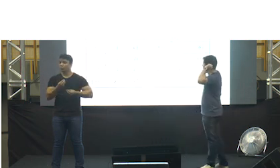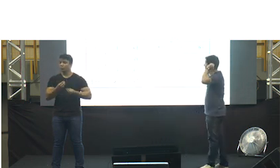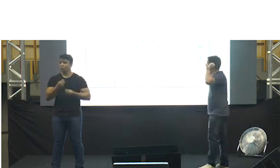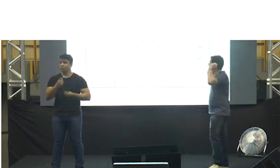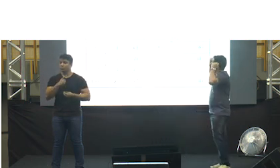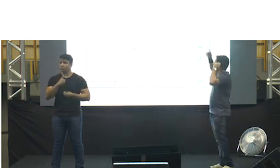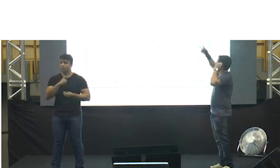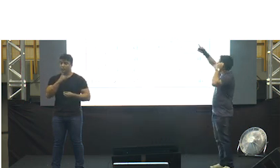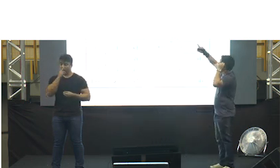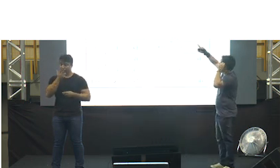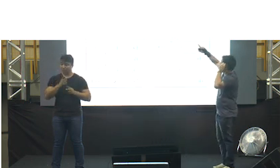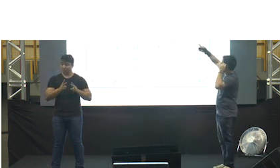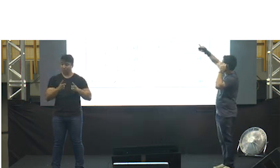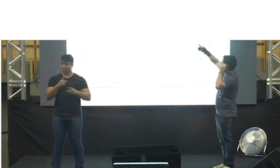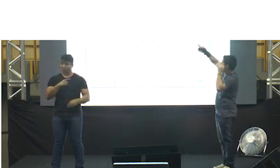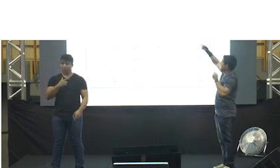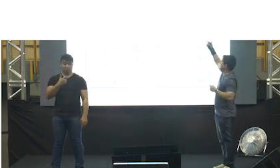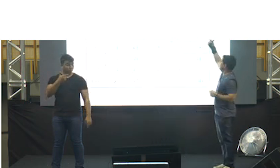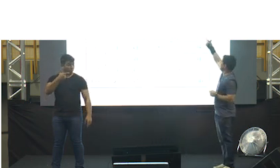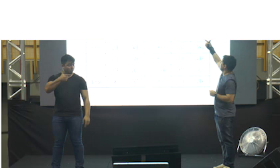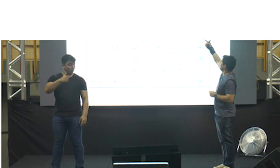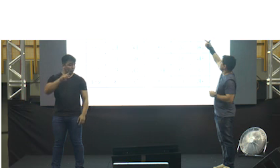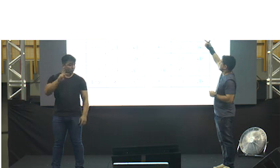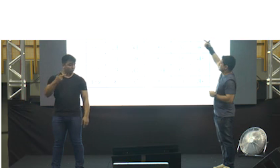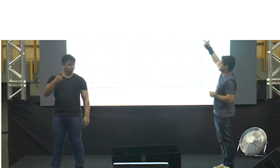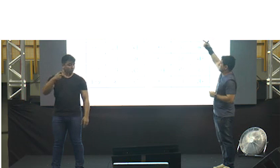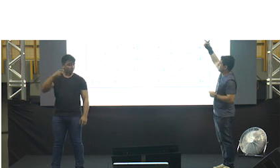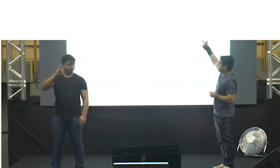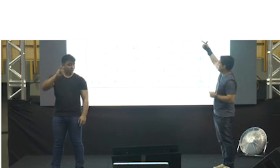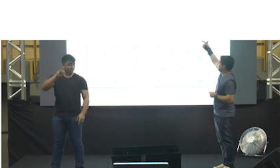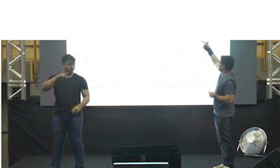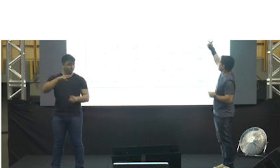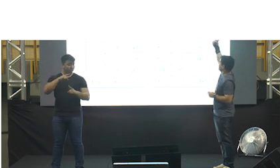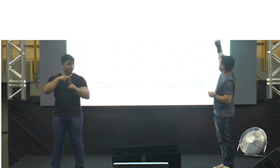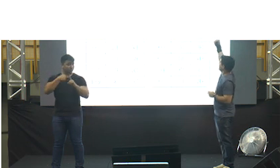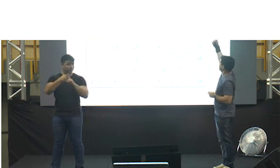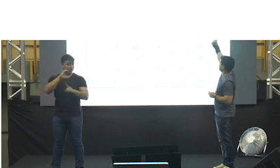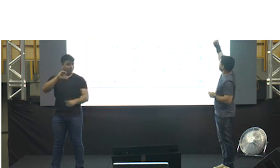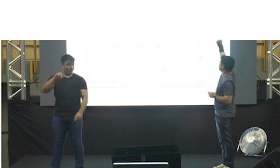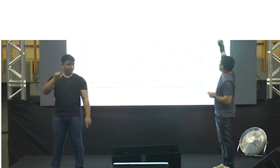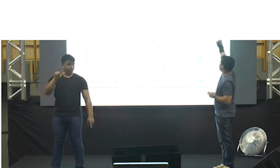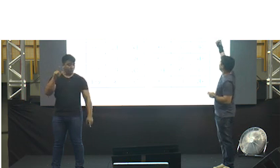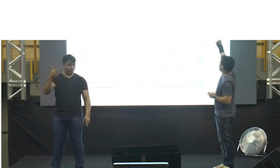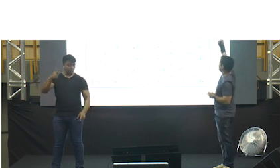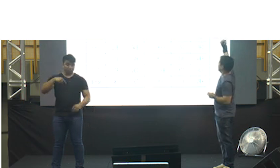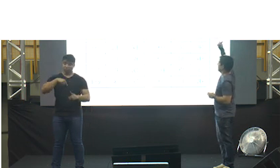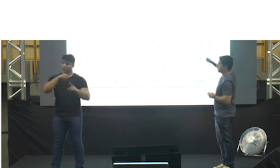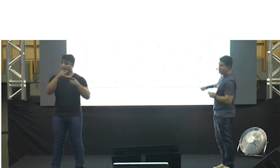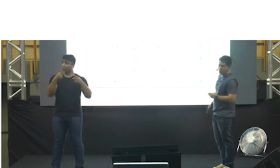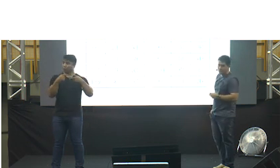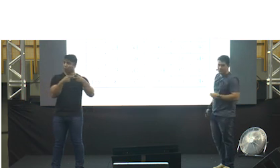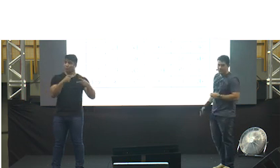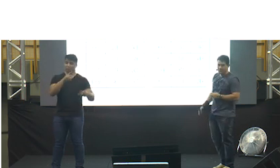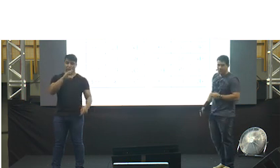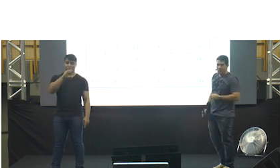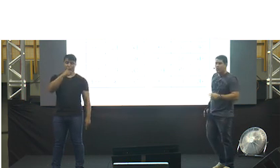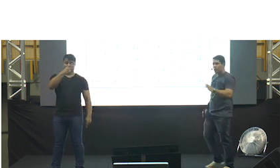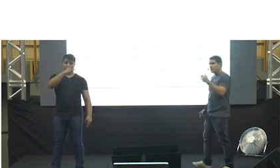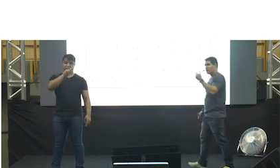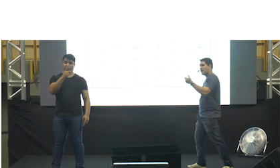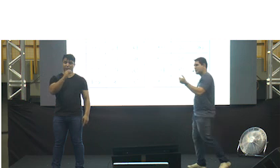reação química, ó, 2HI mais Cl2 produzindo 2HCl mais